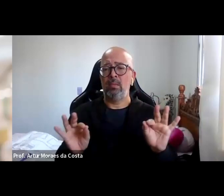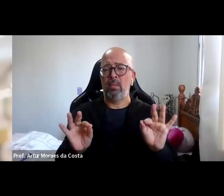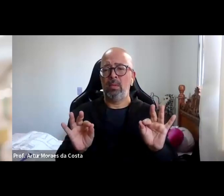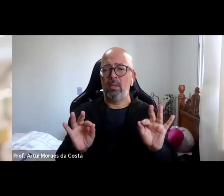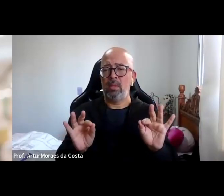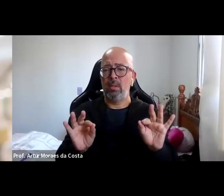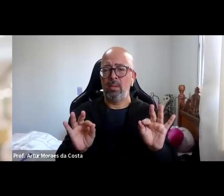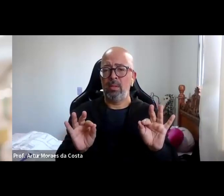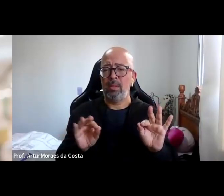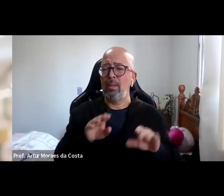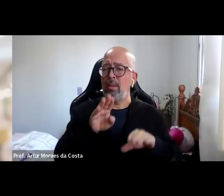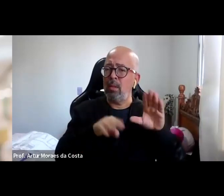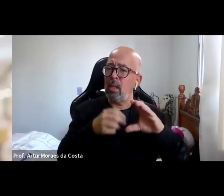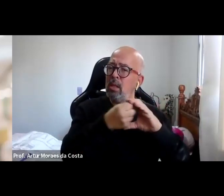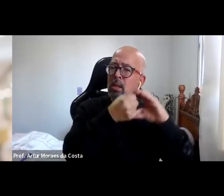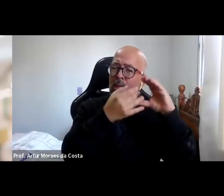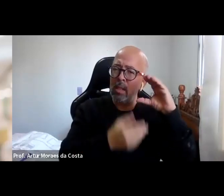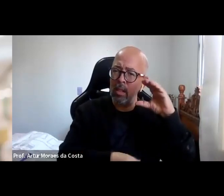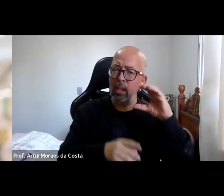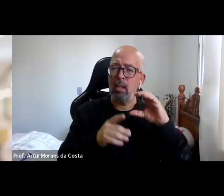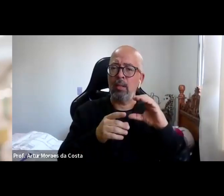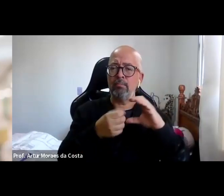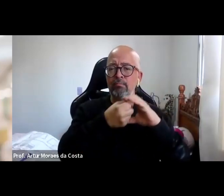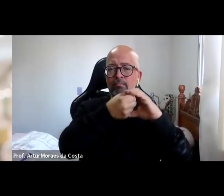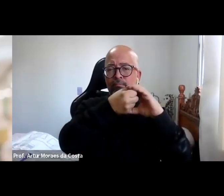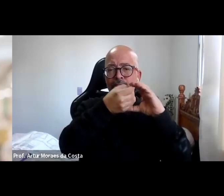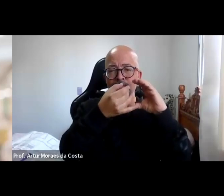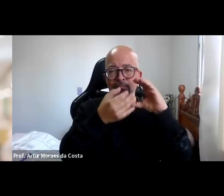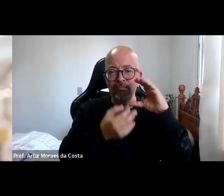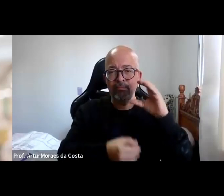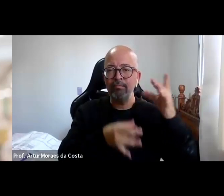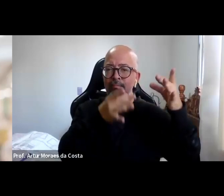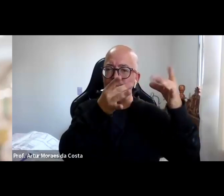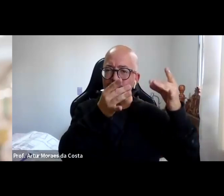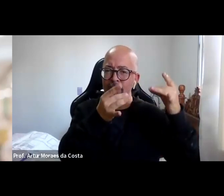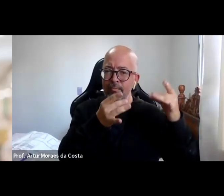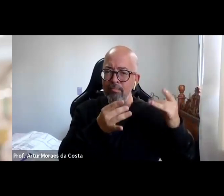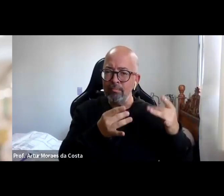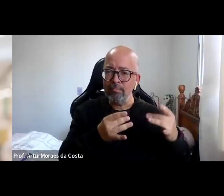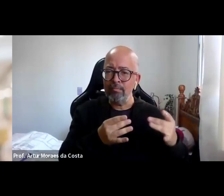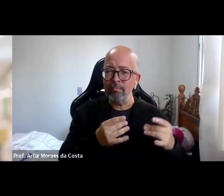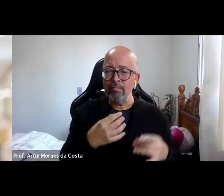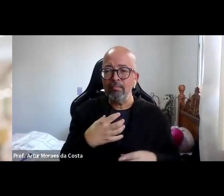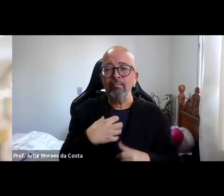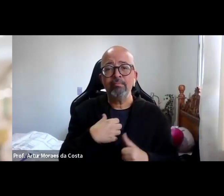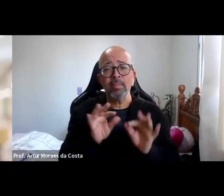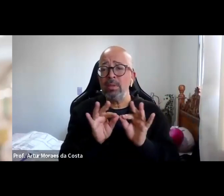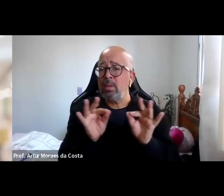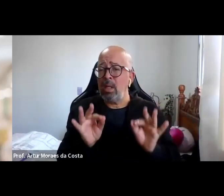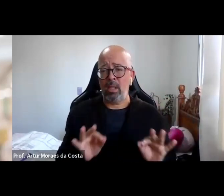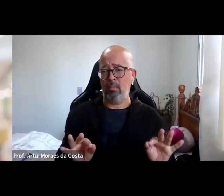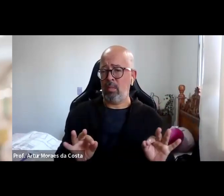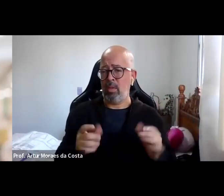de qué tanto conozco a la persona a la que yo le describo y también de mis propias percepciones y de mis